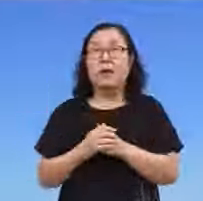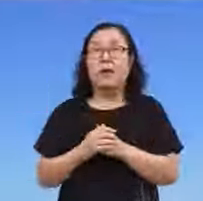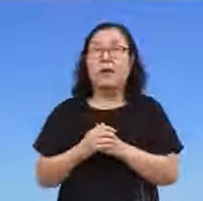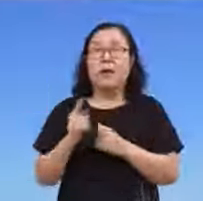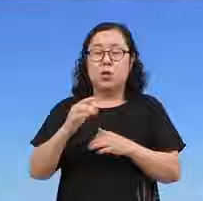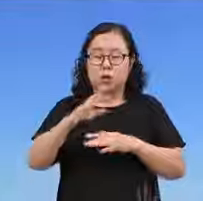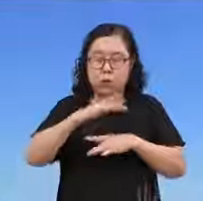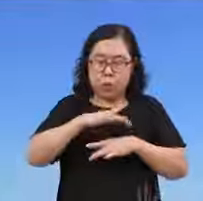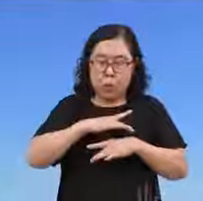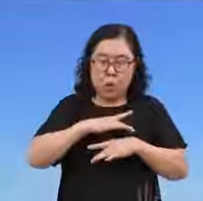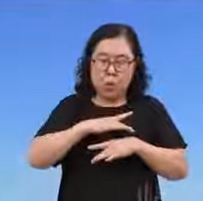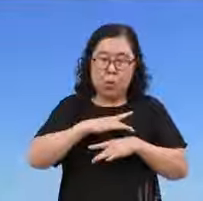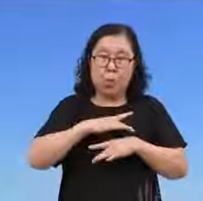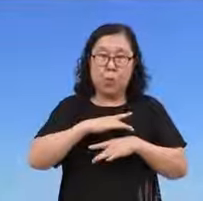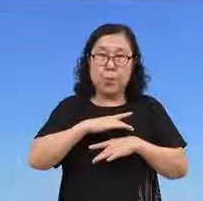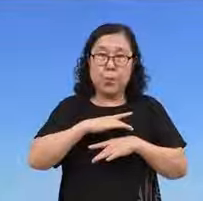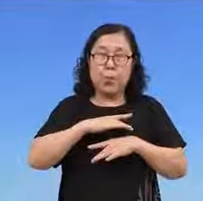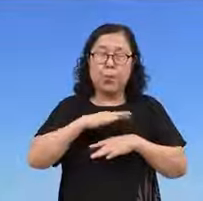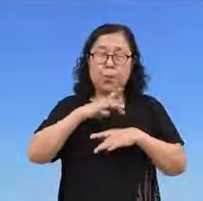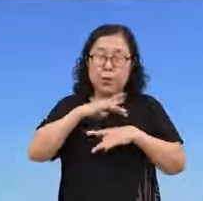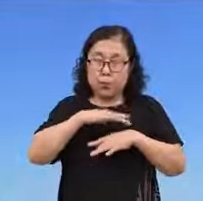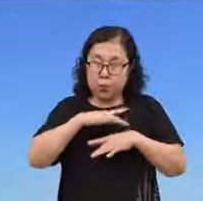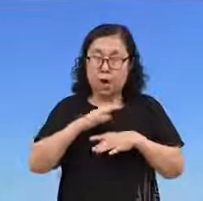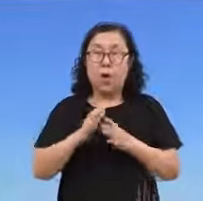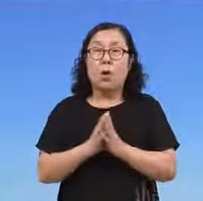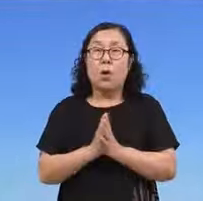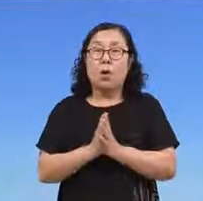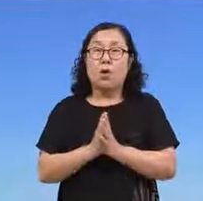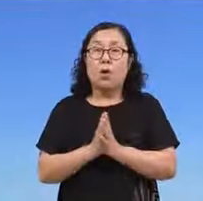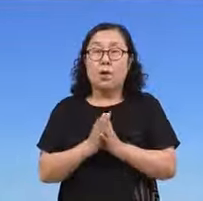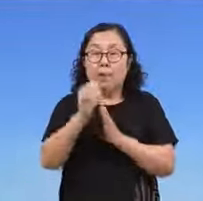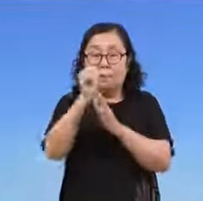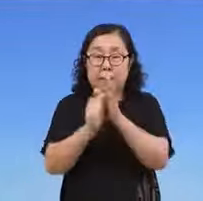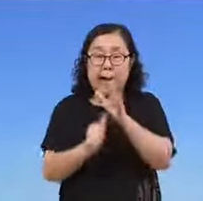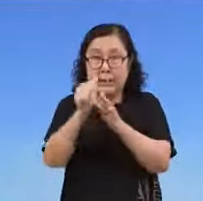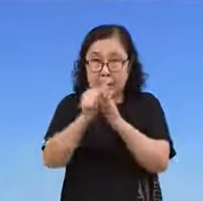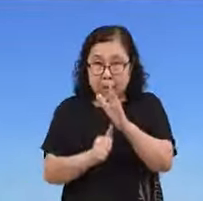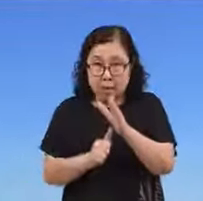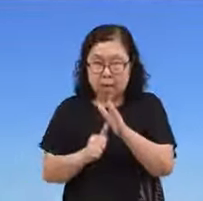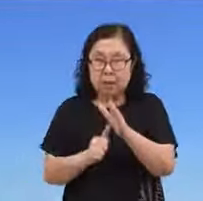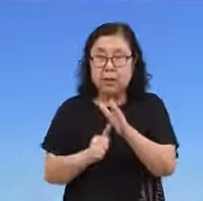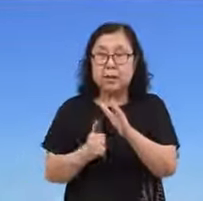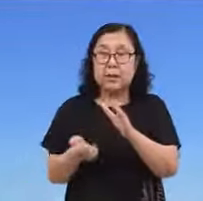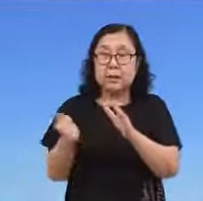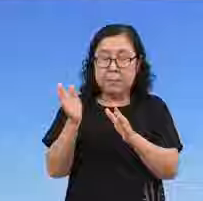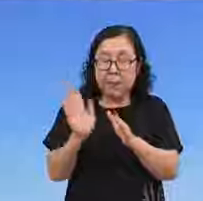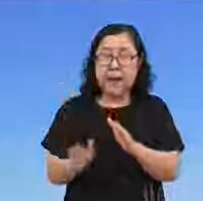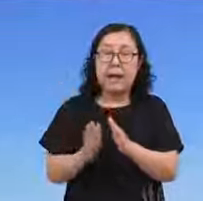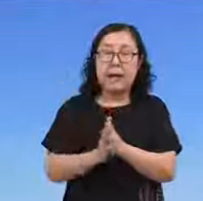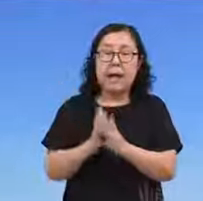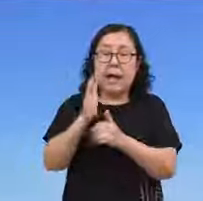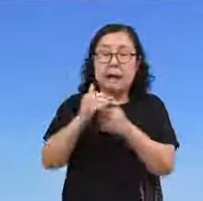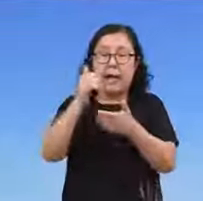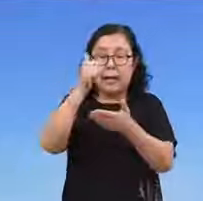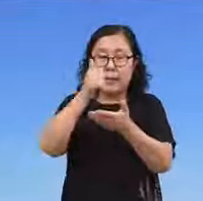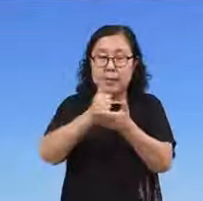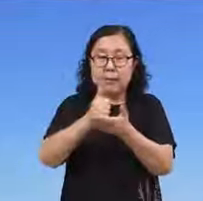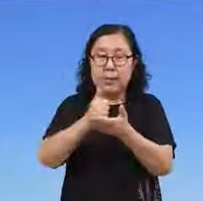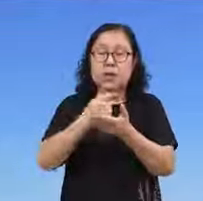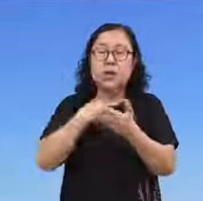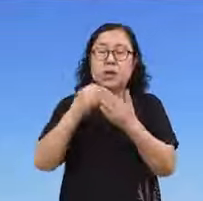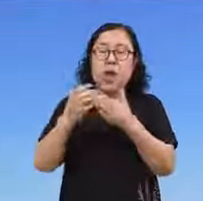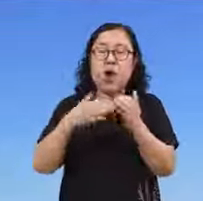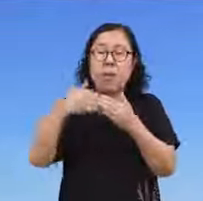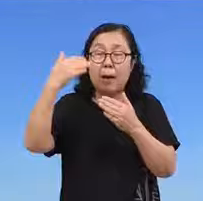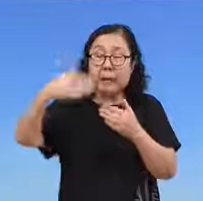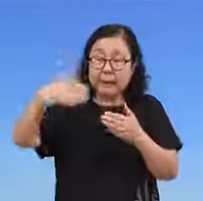그런 두려움에 빠져 초라한 자리에 빠져 믿음이라고는 하나도 작동되지 않는, 하나님을 경험하지 못한